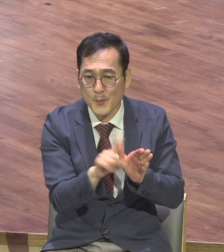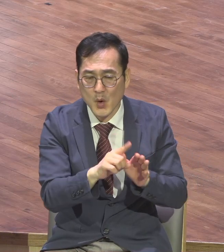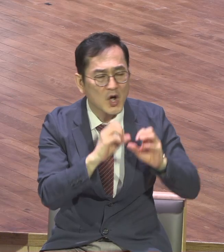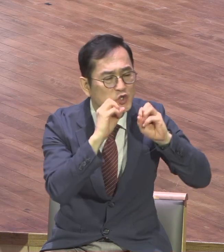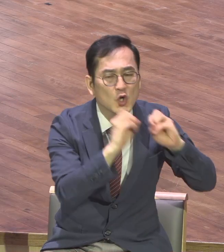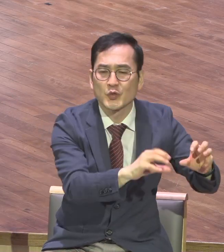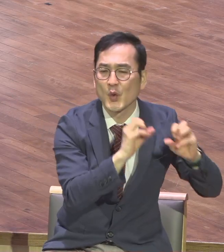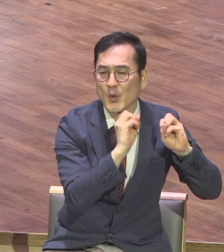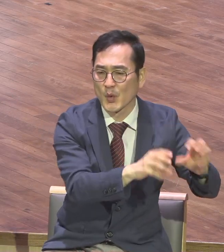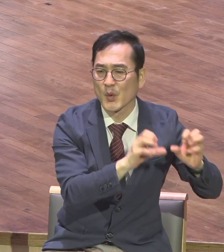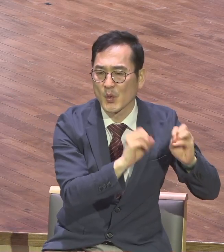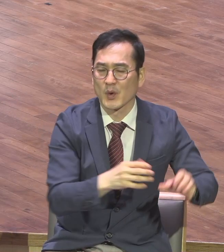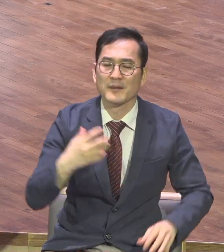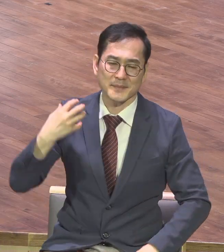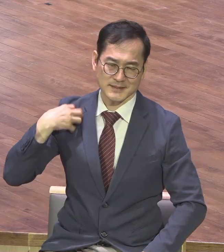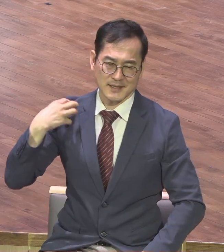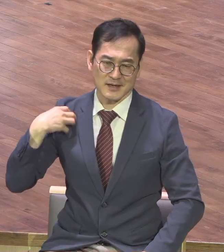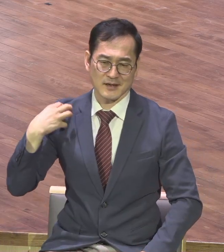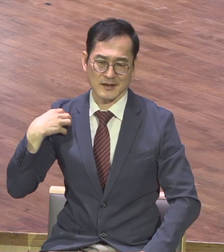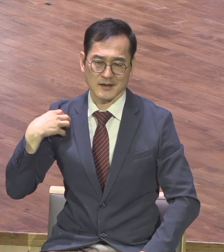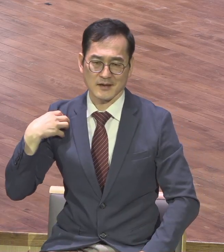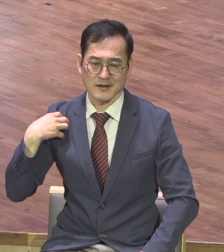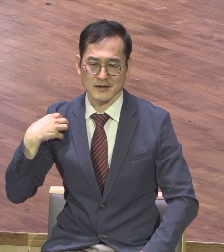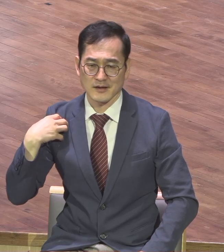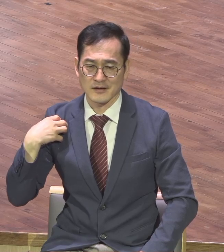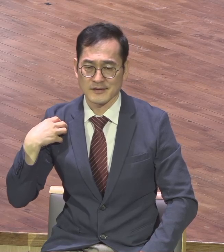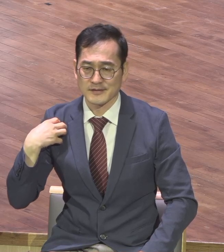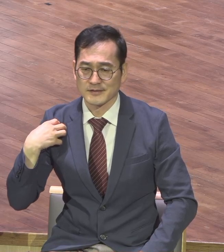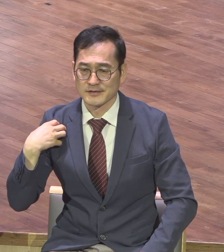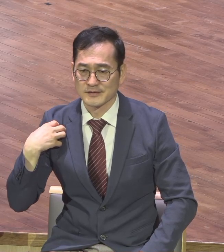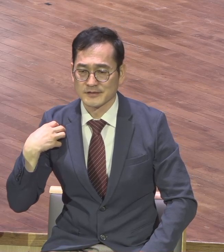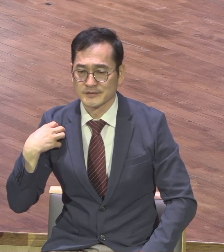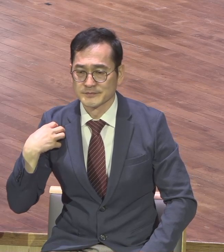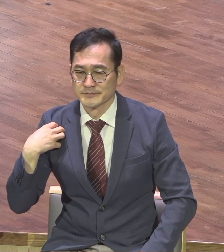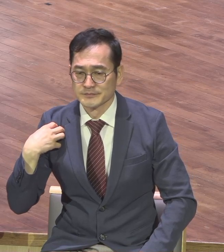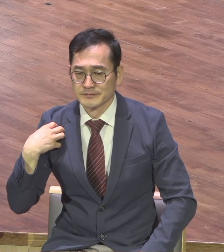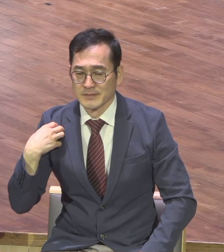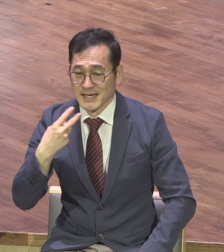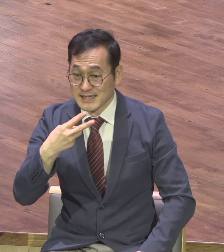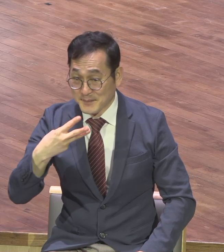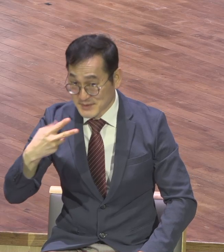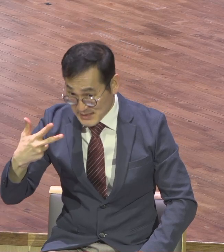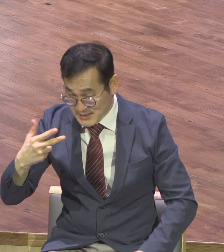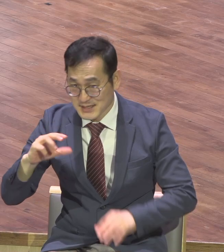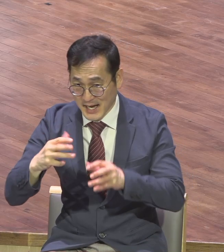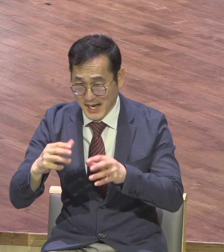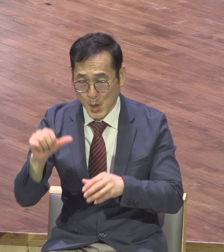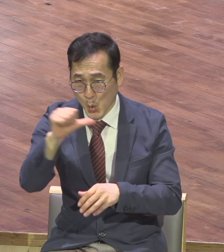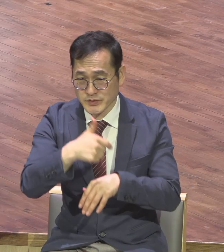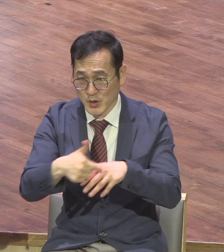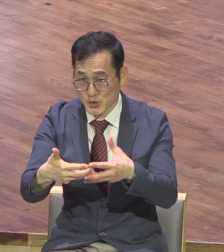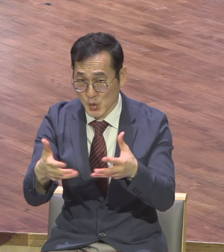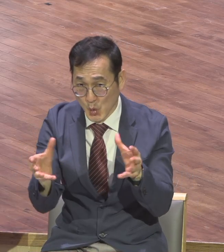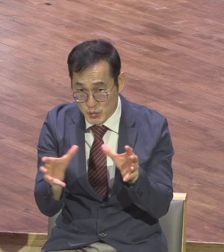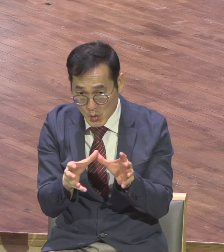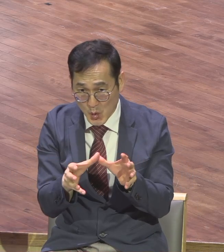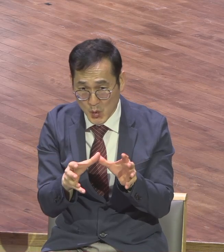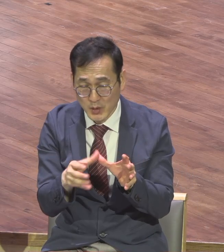선교와 전도예요. 그것이 237 나라 5천 종족 복음화의 미션을 실현하는 것입니다.